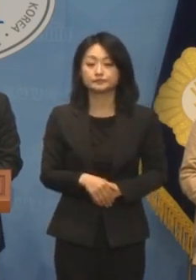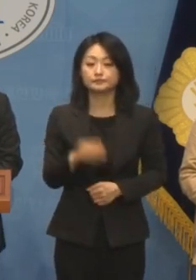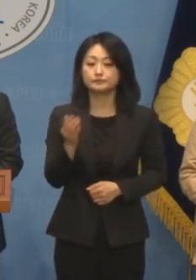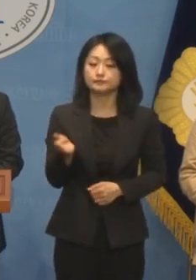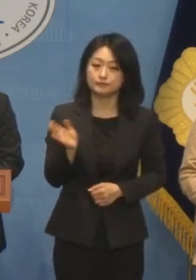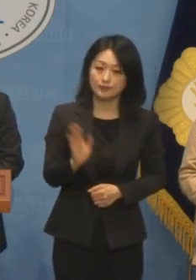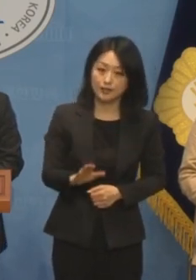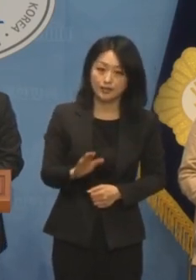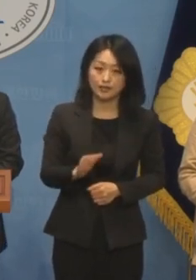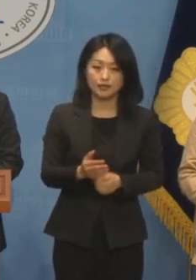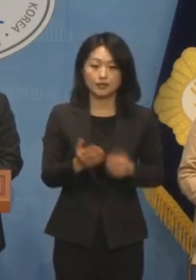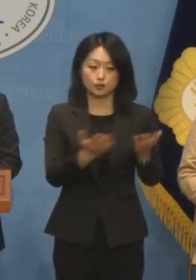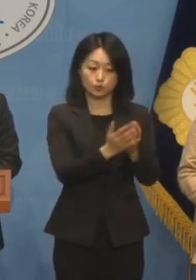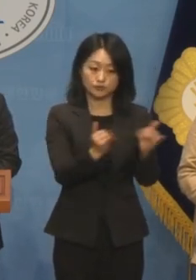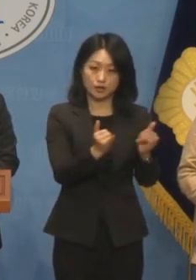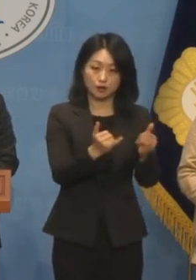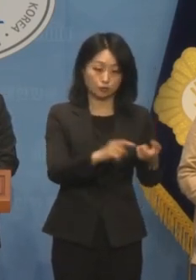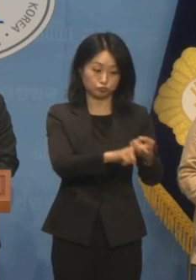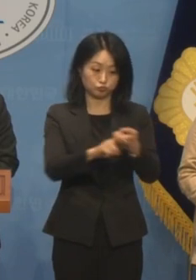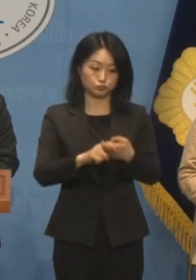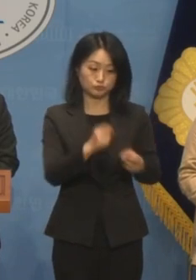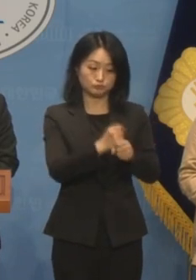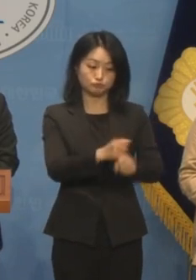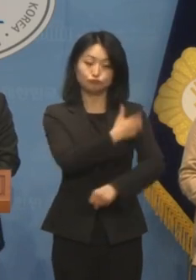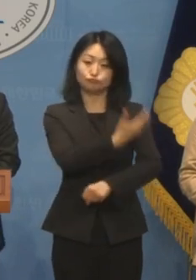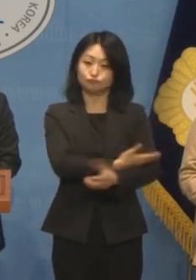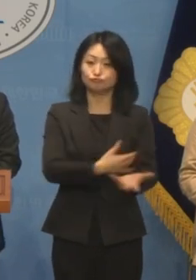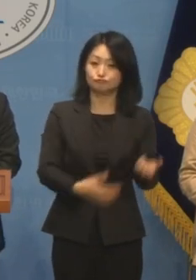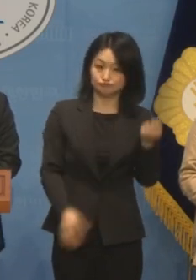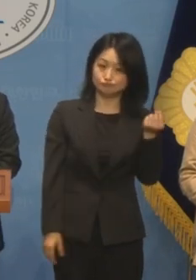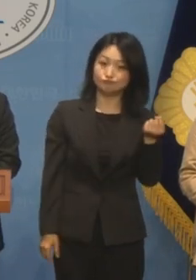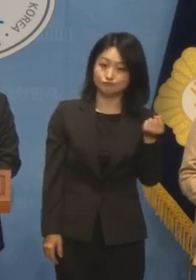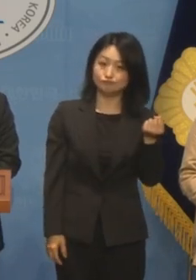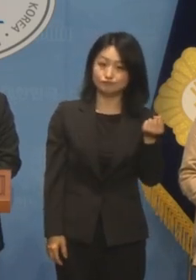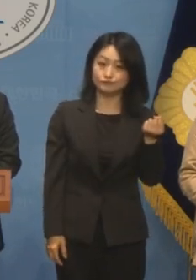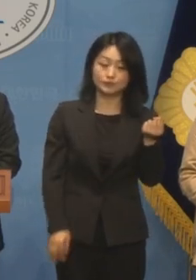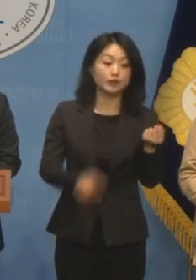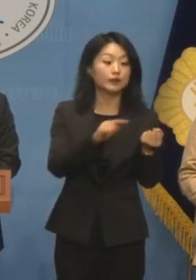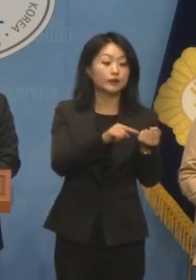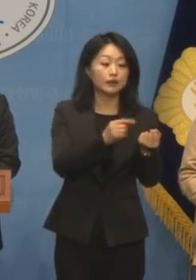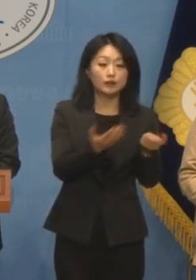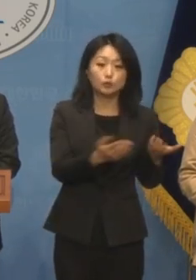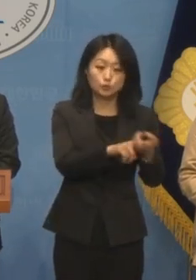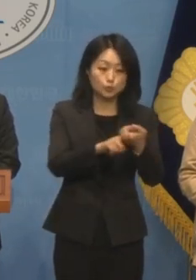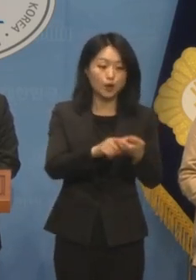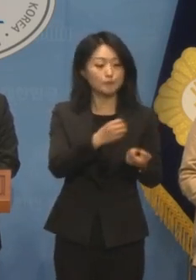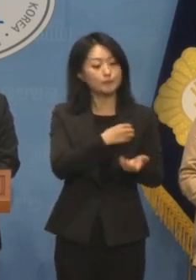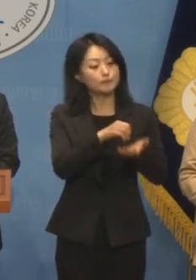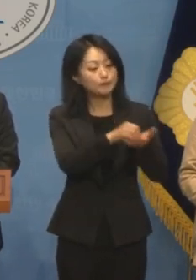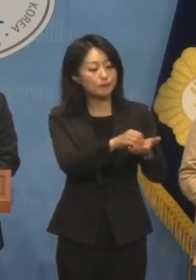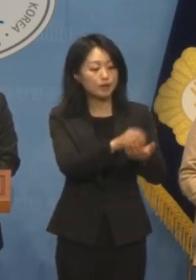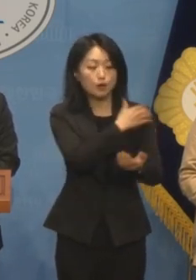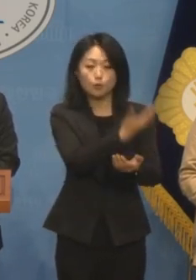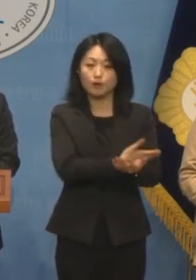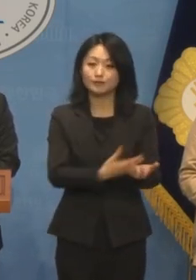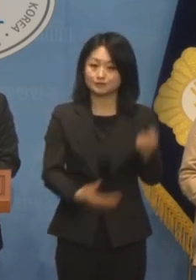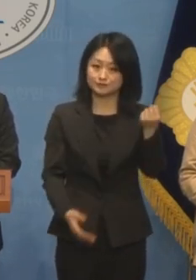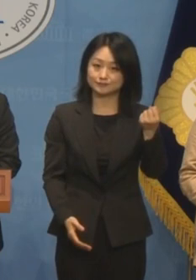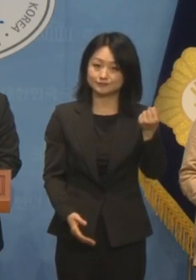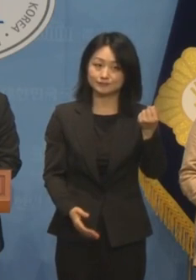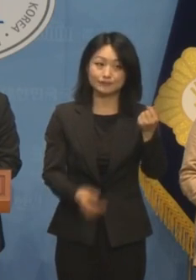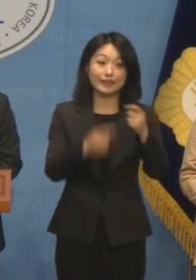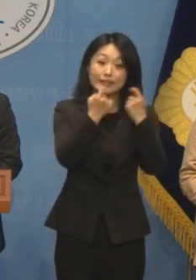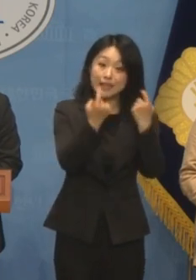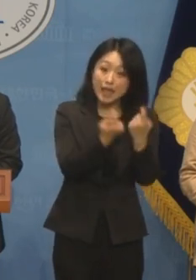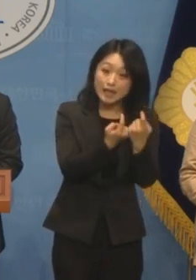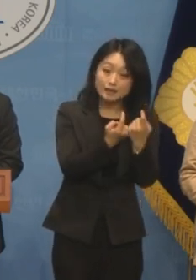하지만 노동자가 노동조합을 조직할 수 있는 권리와 그가 원하는 노동조합에 가입할 수 있는 권리는 노동자 개인이